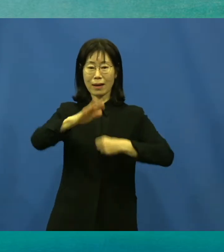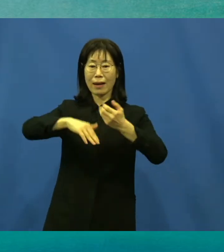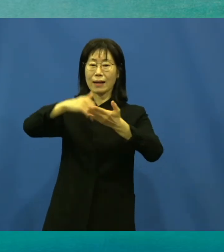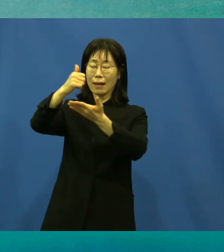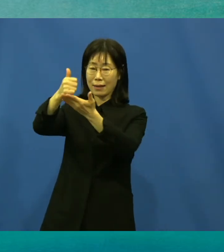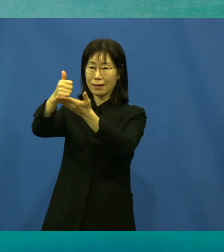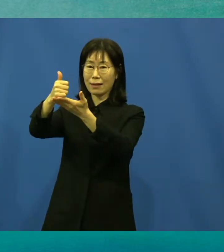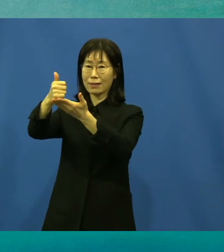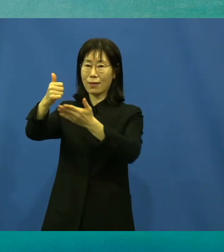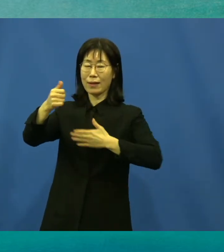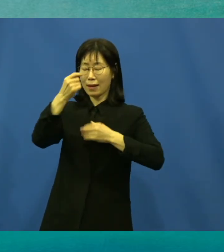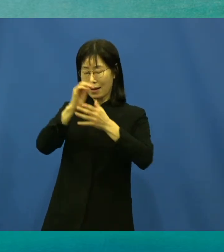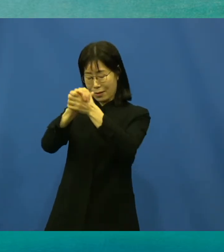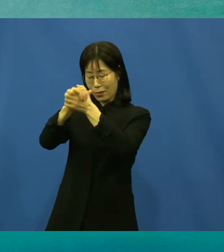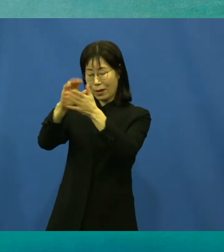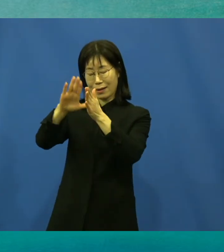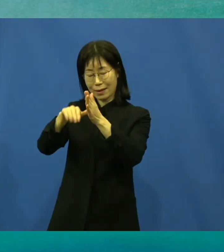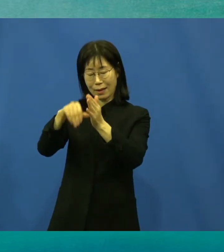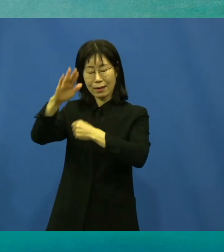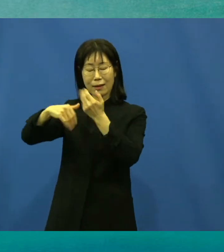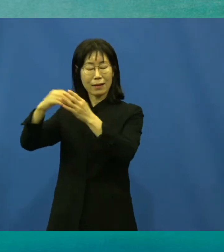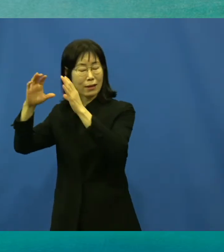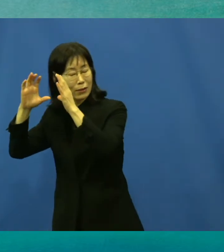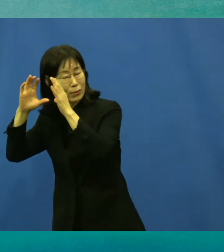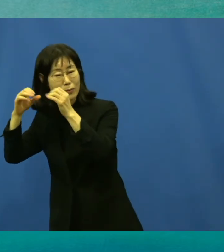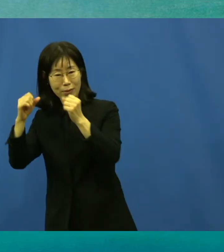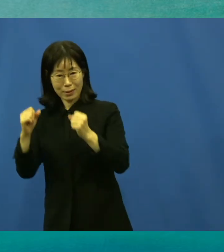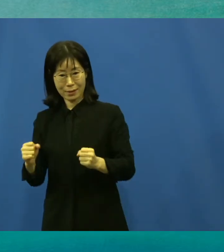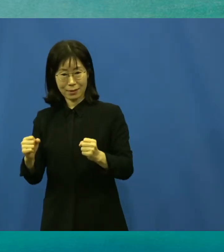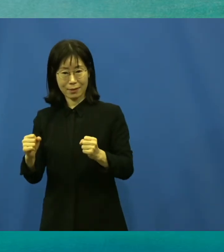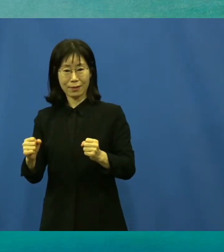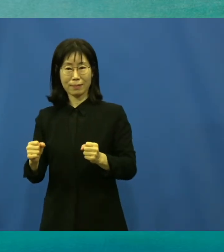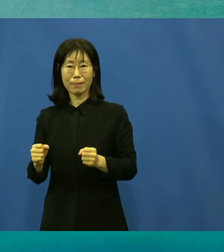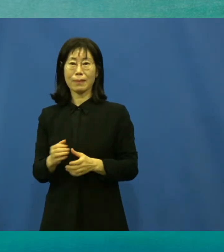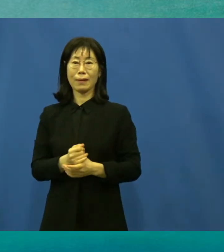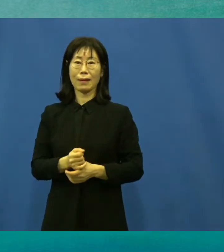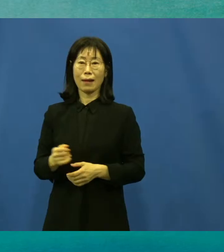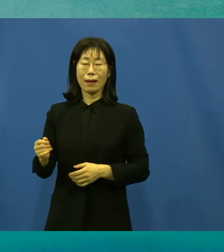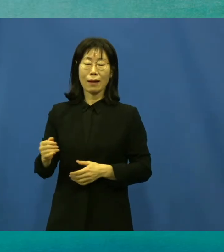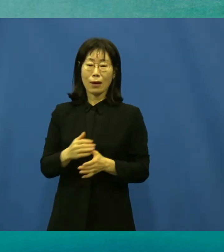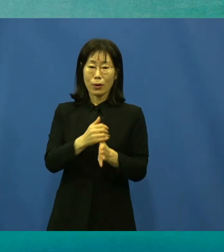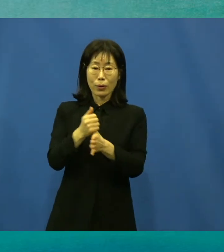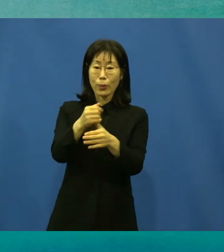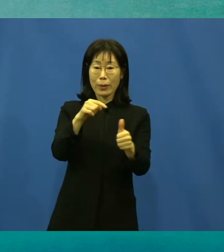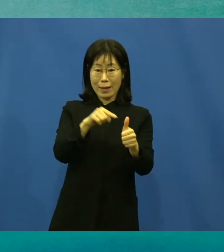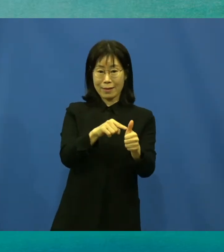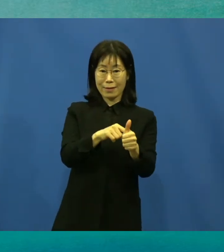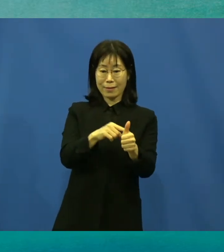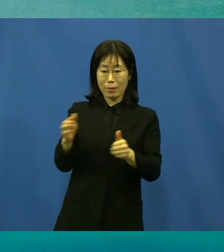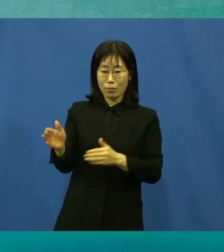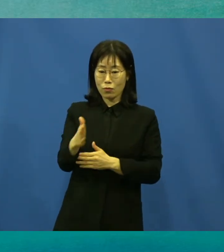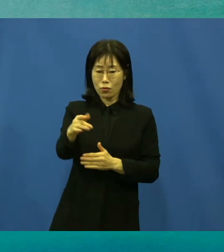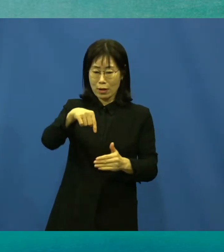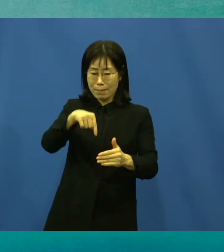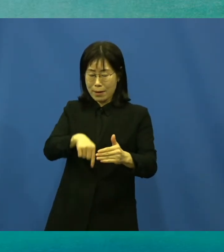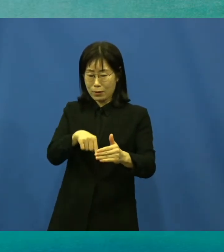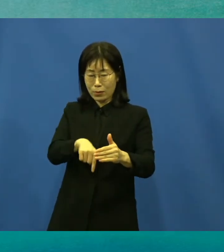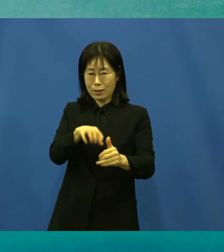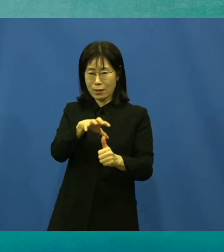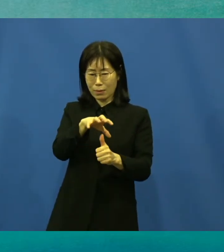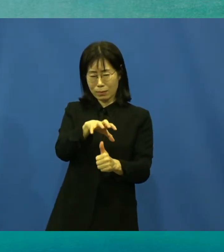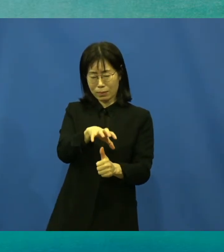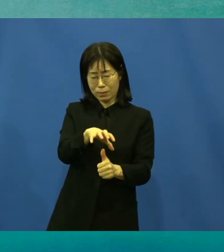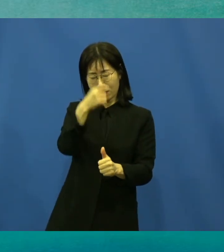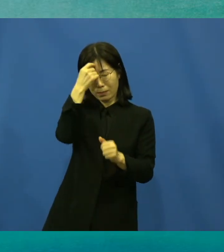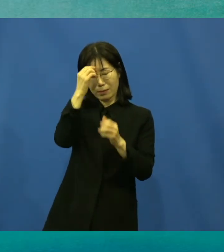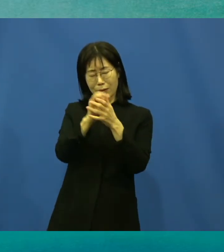물고기 뱃속에서 기도합니다. 기도하지 않을 수가 없었습니다. 그는 그곳에서 기도를 배웁니다.